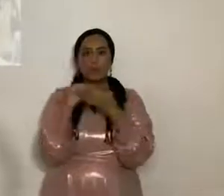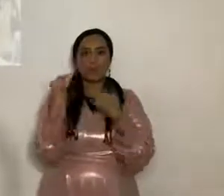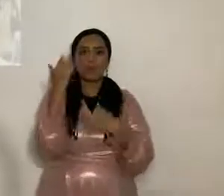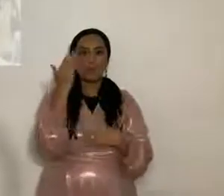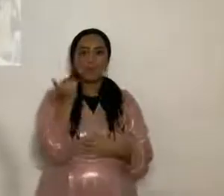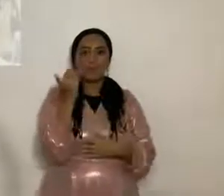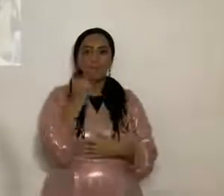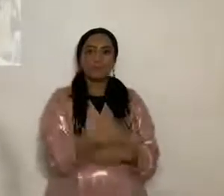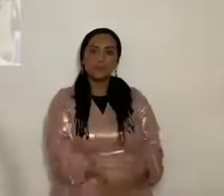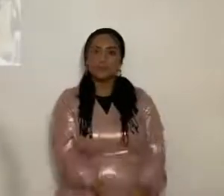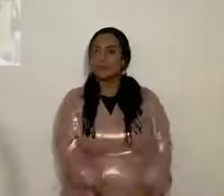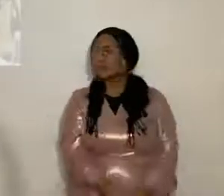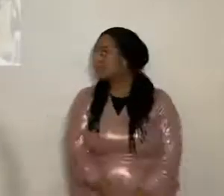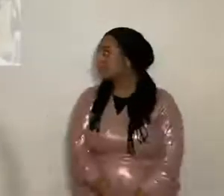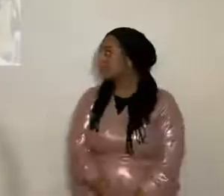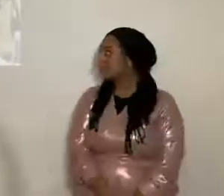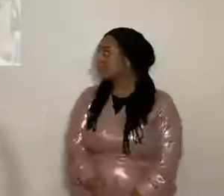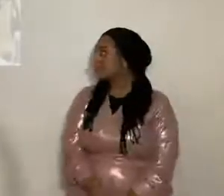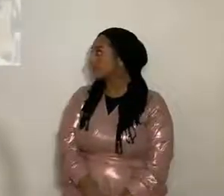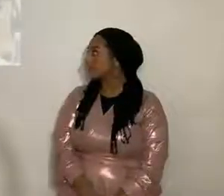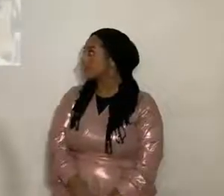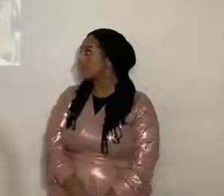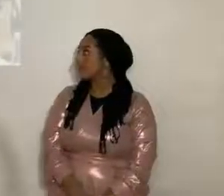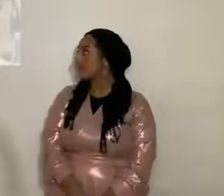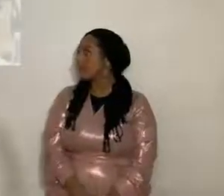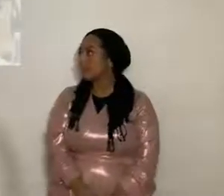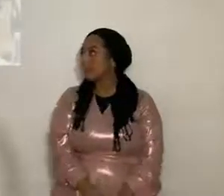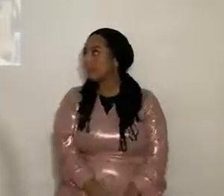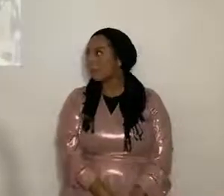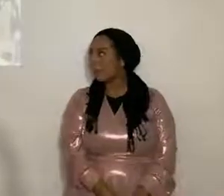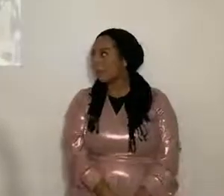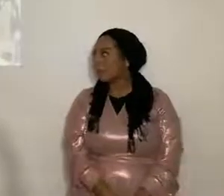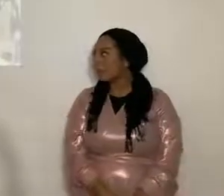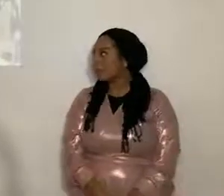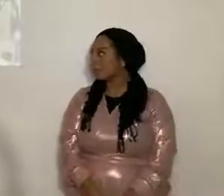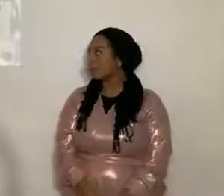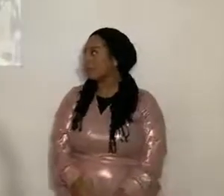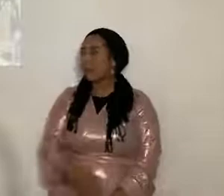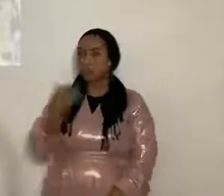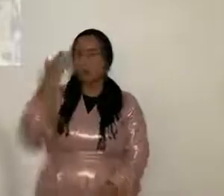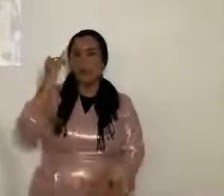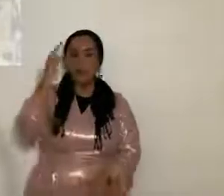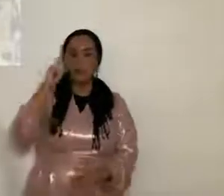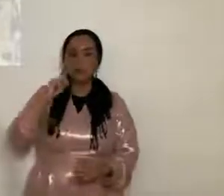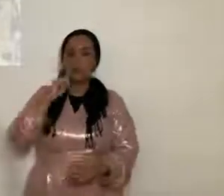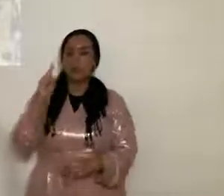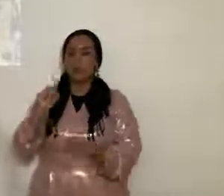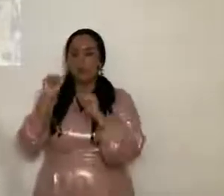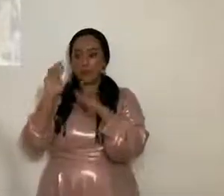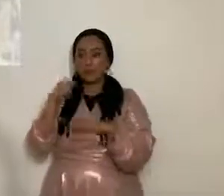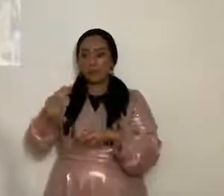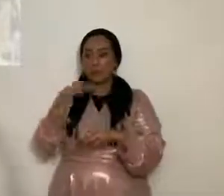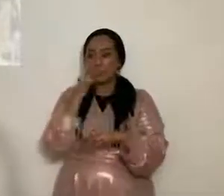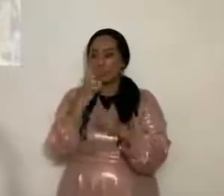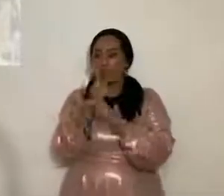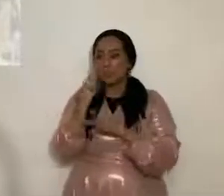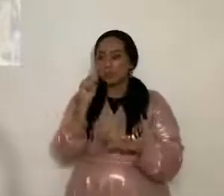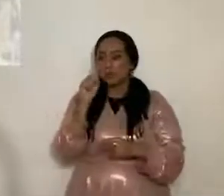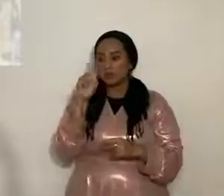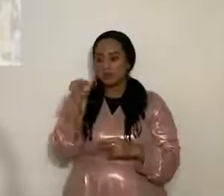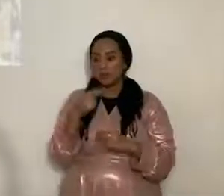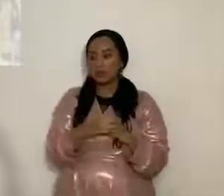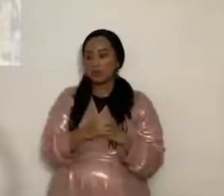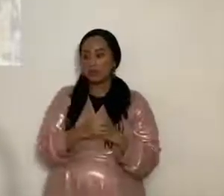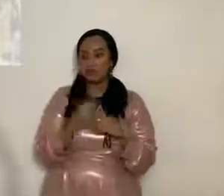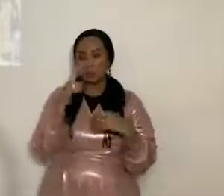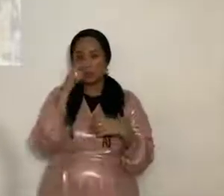15. Juan 14, verso 15. Tal vez esta cita tú ya te lo sabes. ¿Por qué Yahweh envía bendición a los que guardan la Torá? Porque